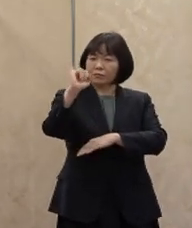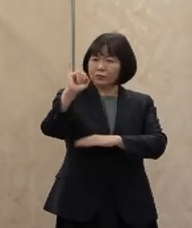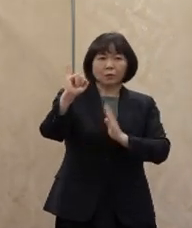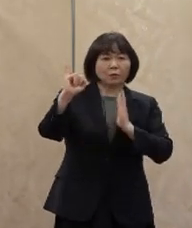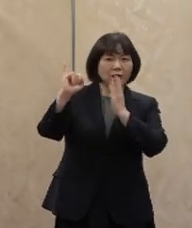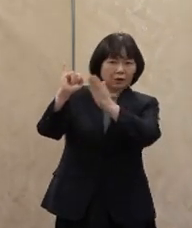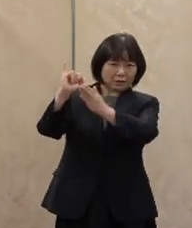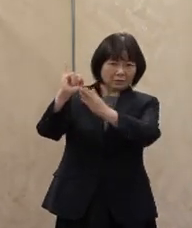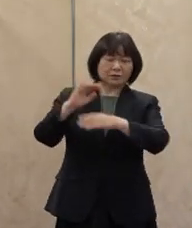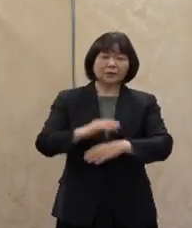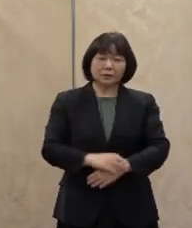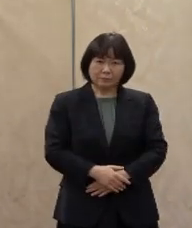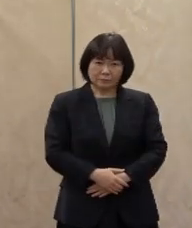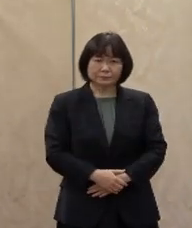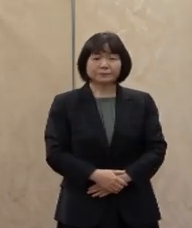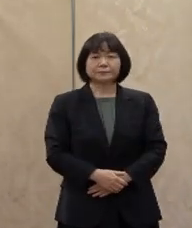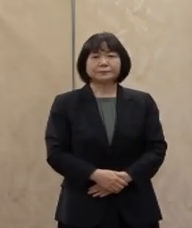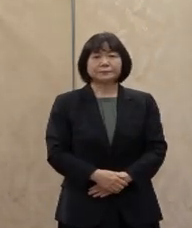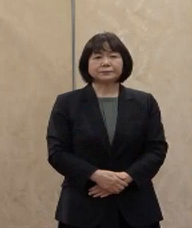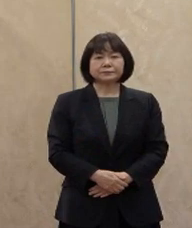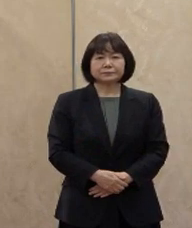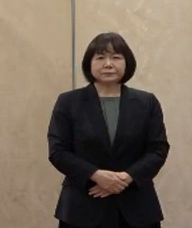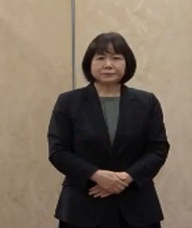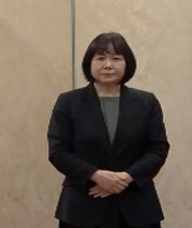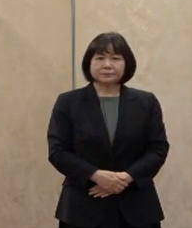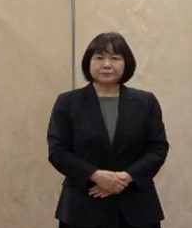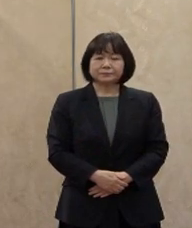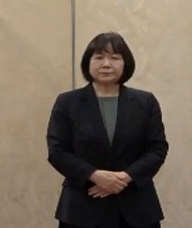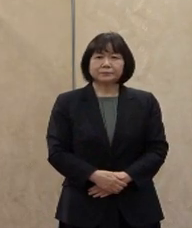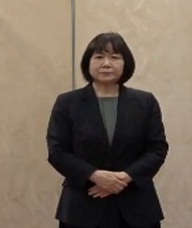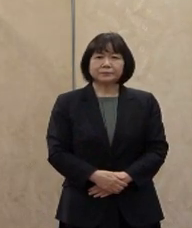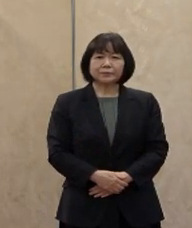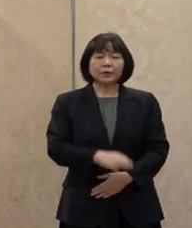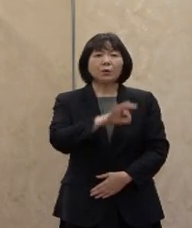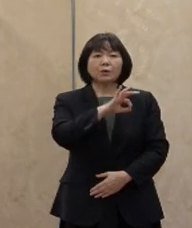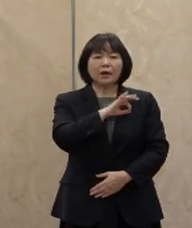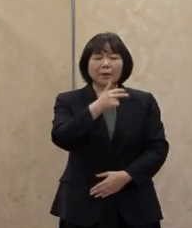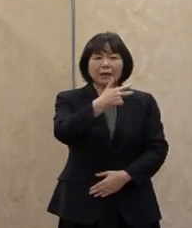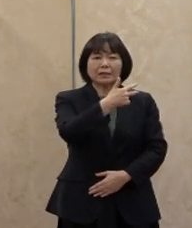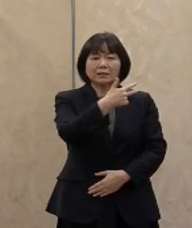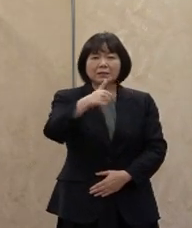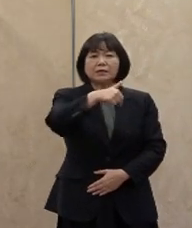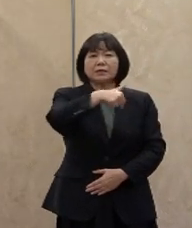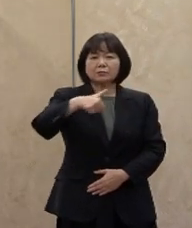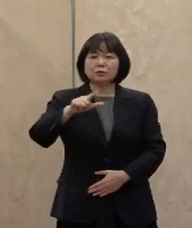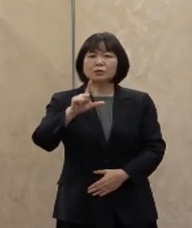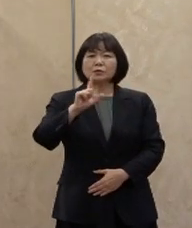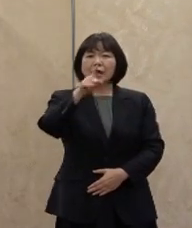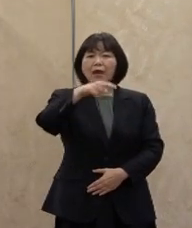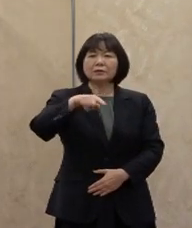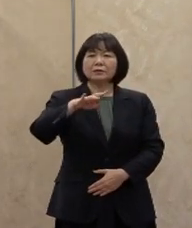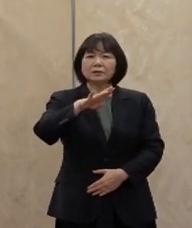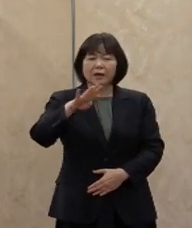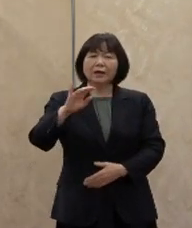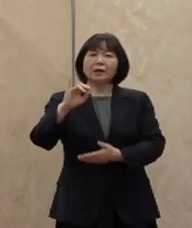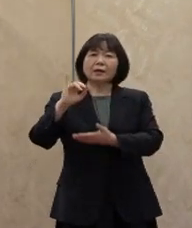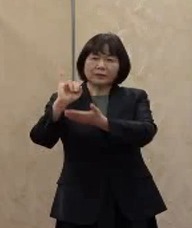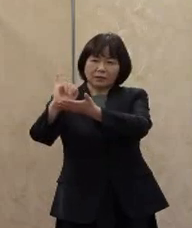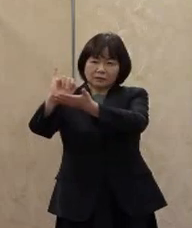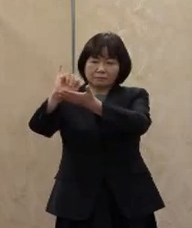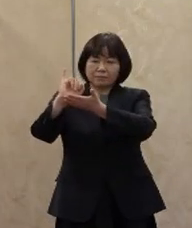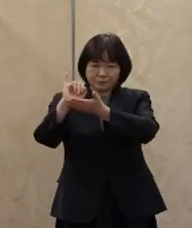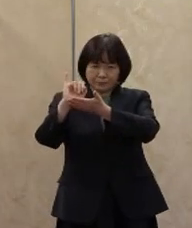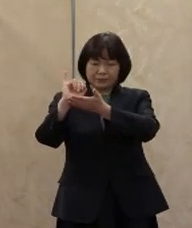ただくということになります。ジブレンゲさん、ジャーナリストの方に講師